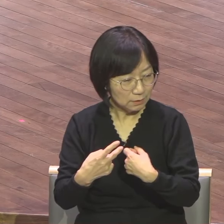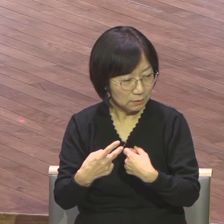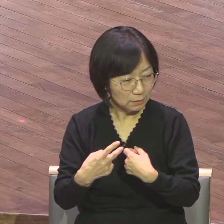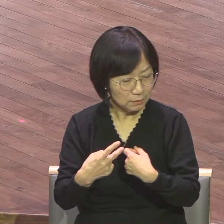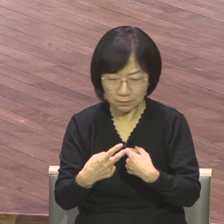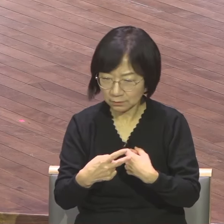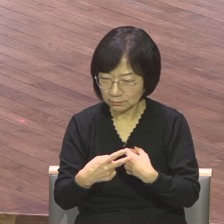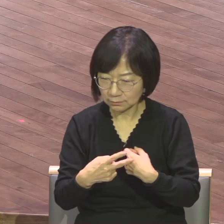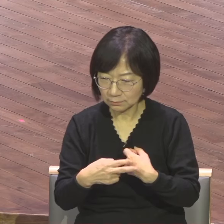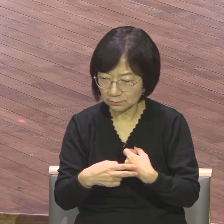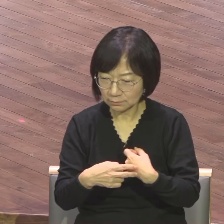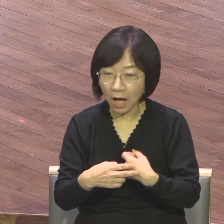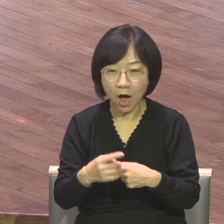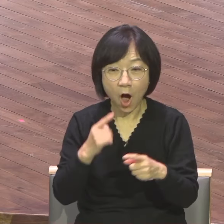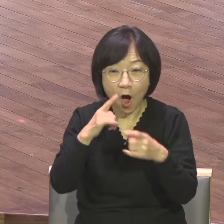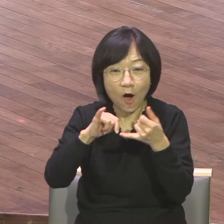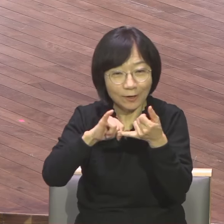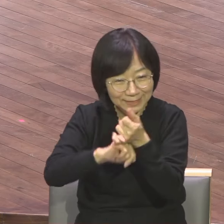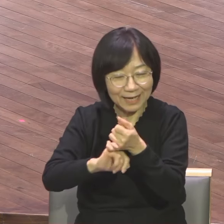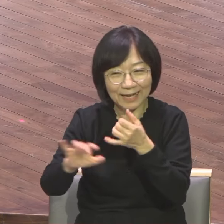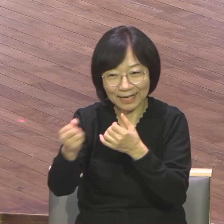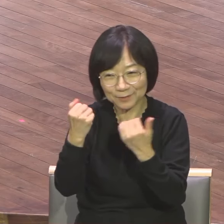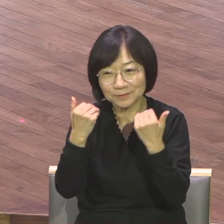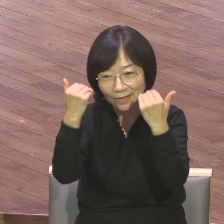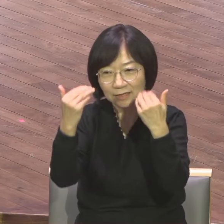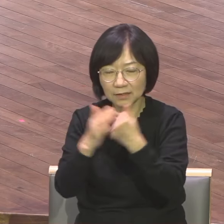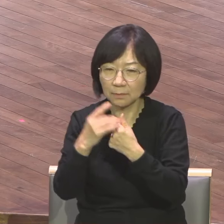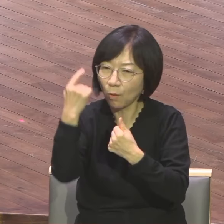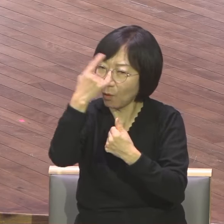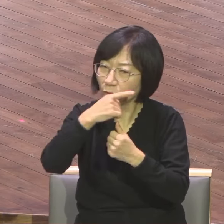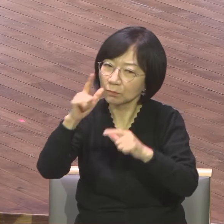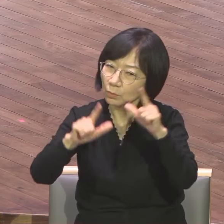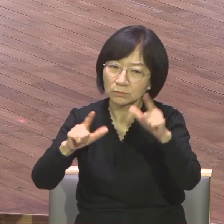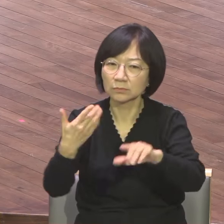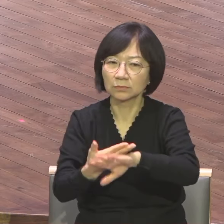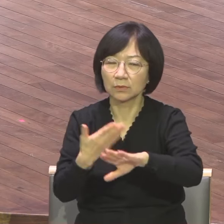이 은혜 안에서 자라니까 아이들이 표정이 달라.